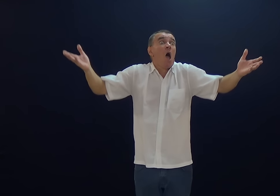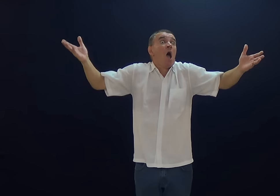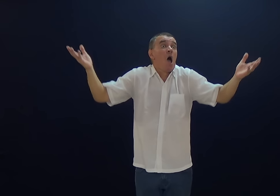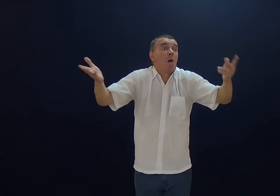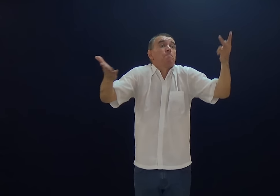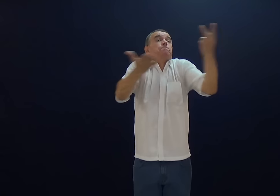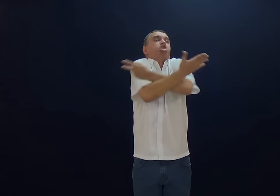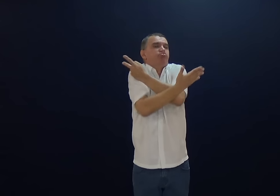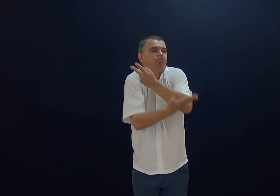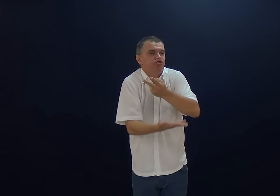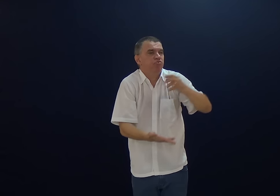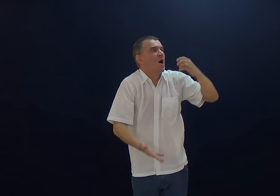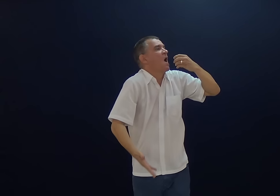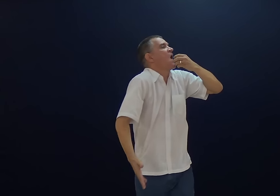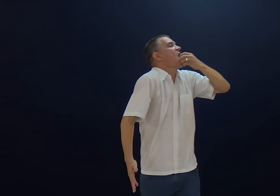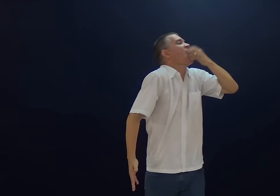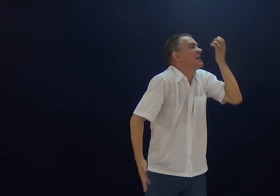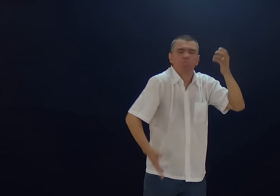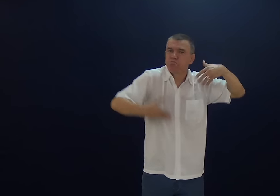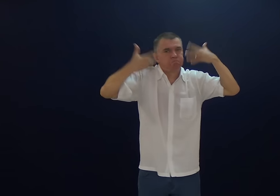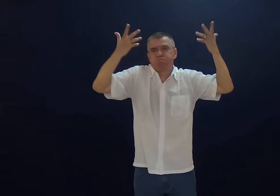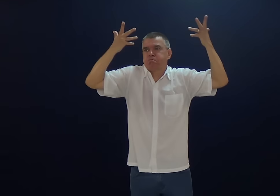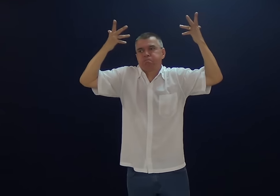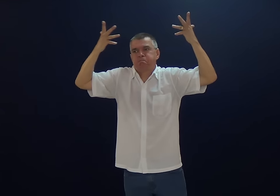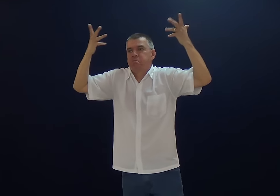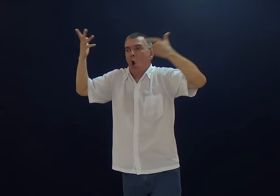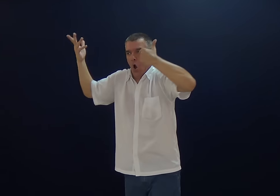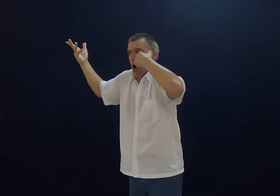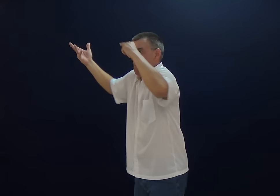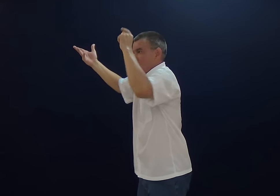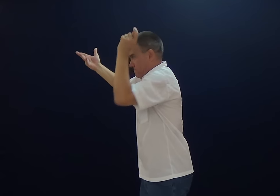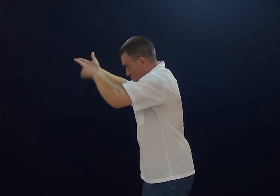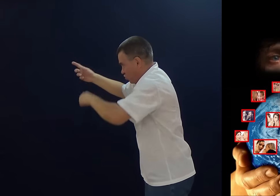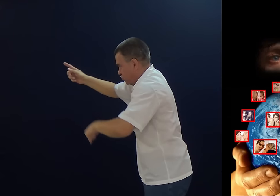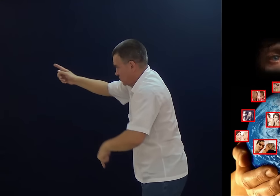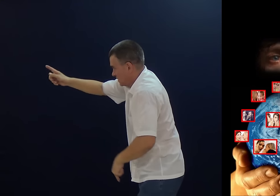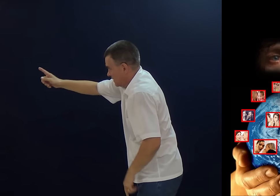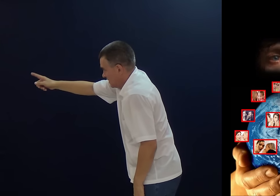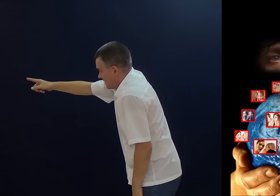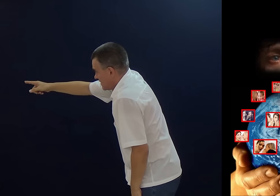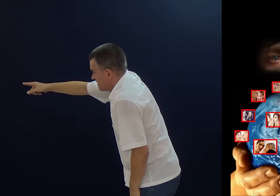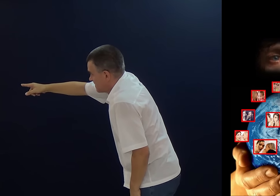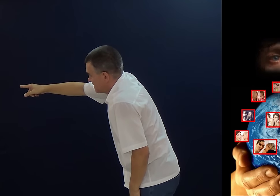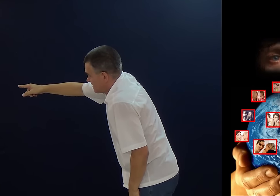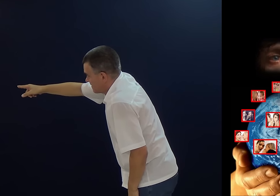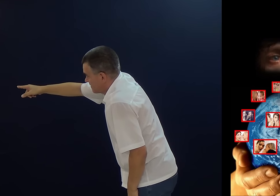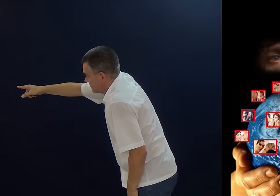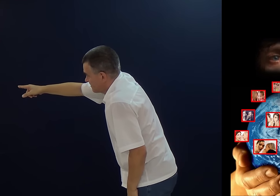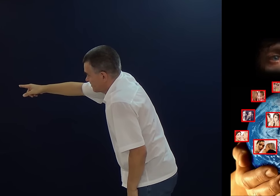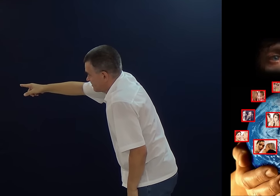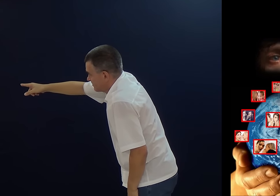sua criação mas ele sabe do erro do